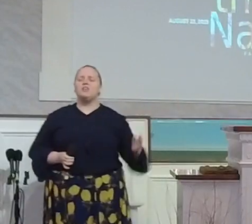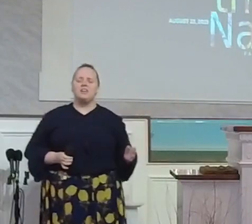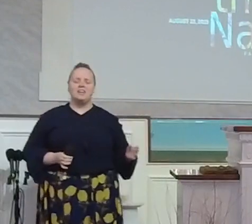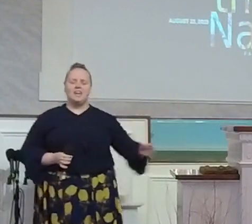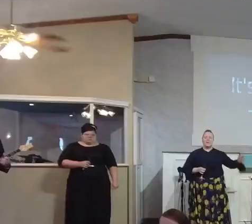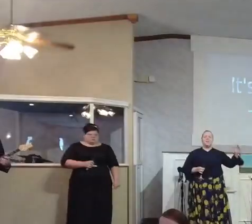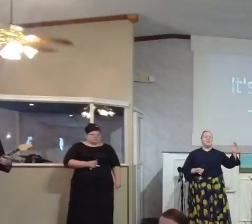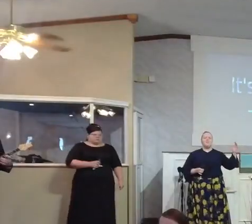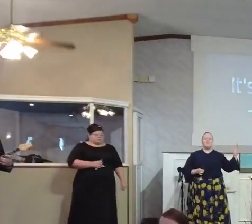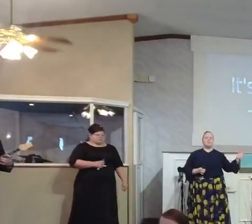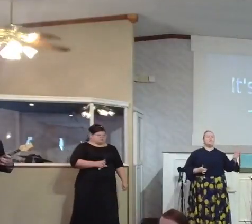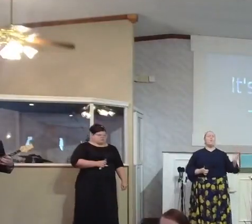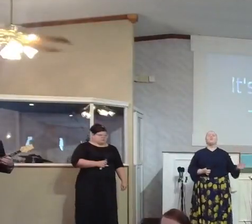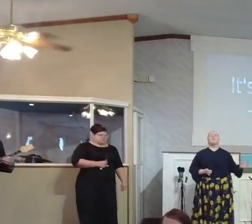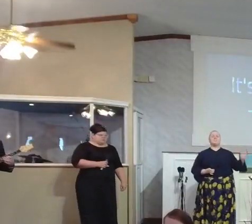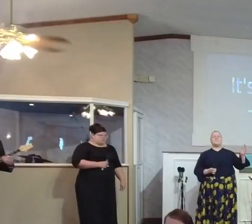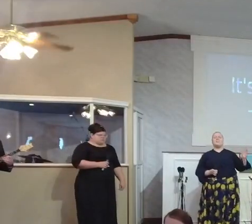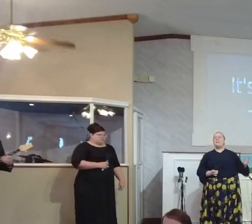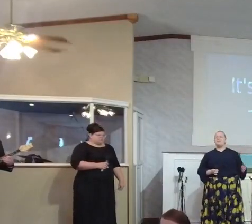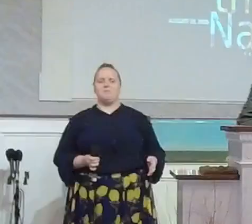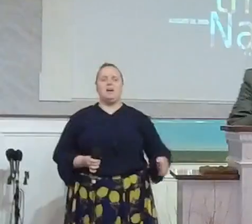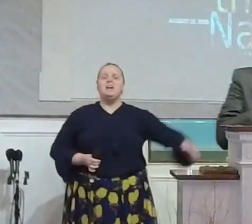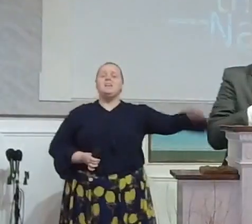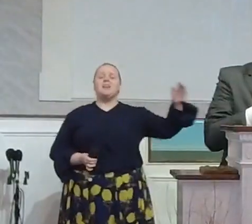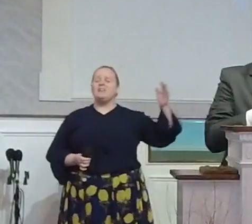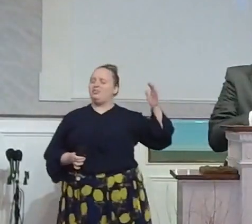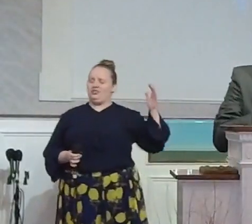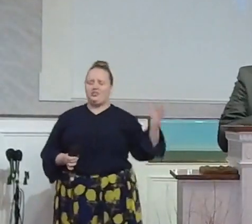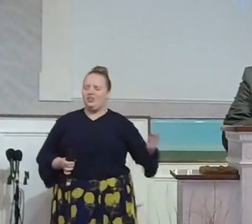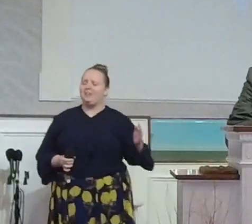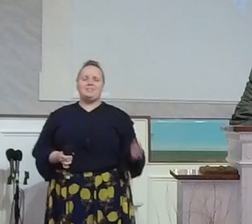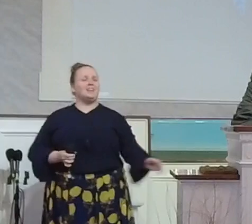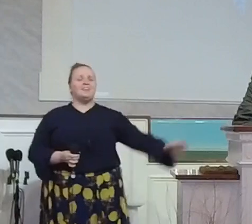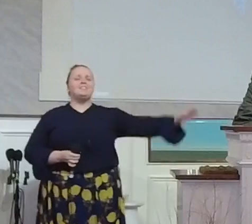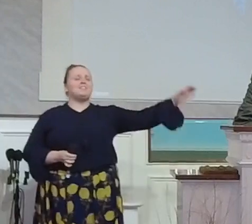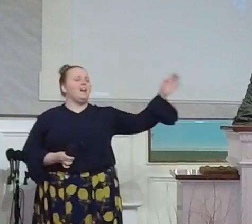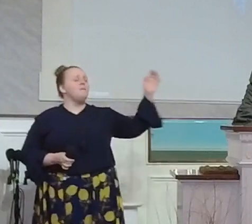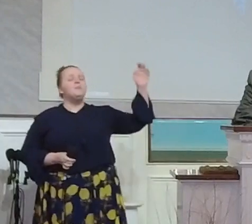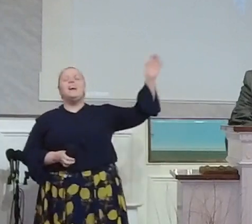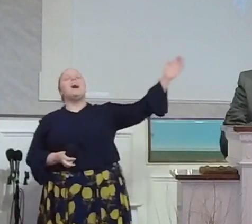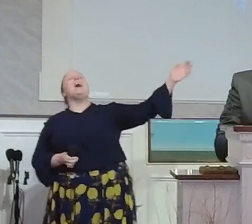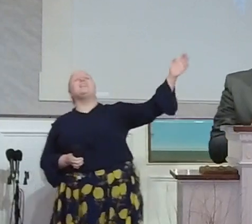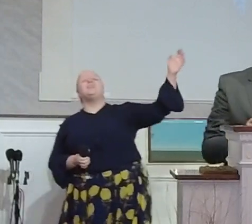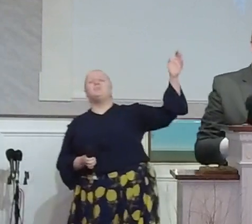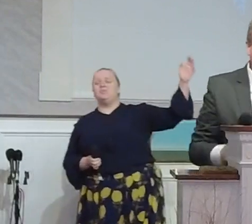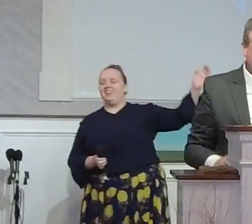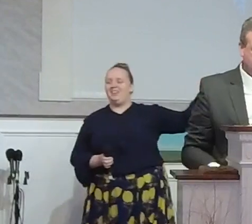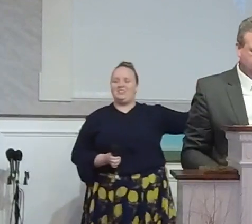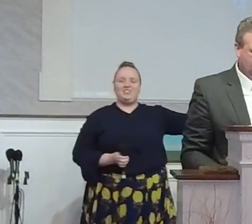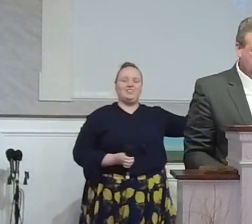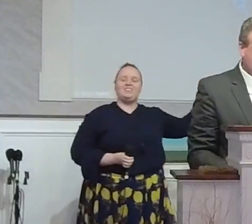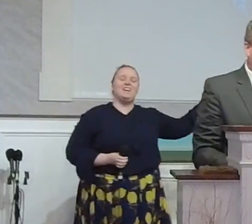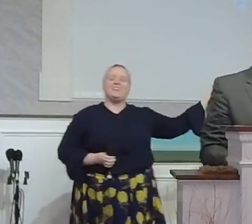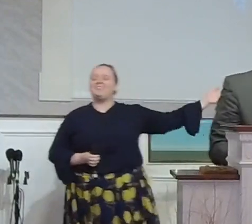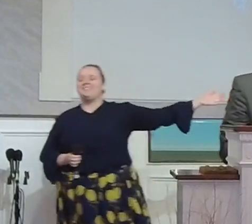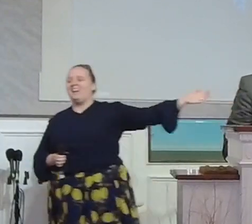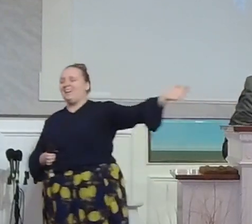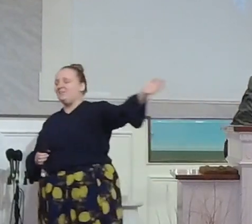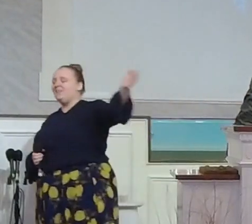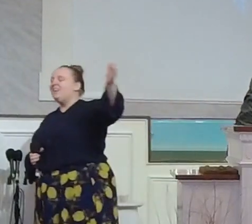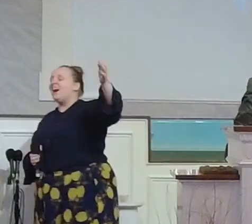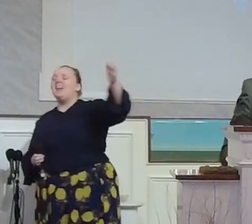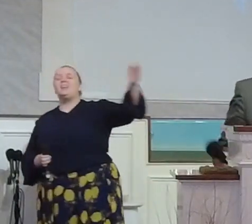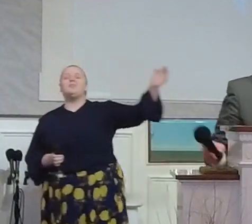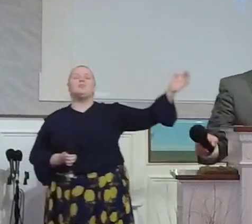como que ya está hecho y como que ya tú te encargaste de esto. Vamos a venir con este espíritu y mira lo que Dios puede hacer en tu